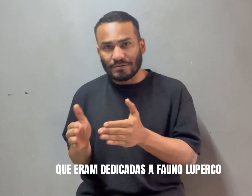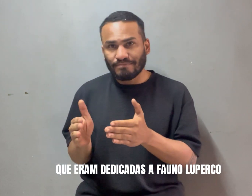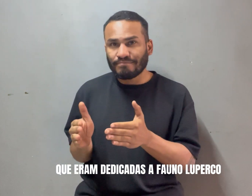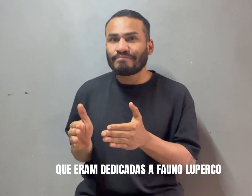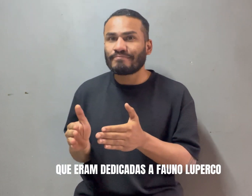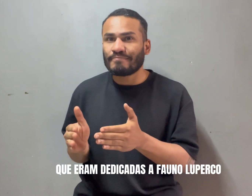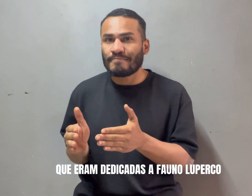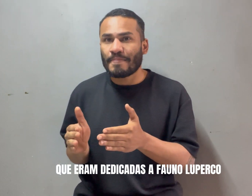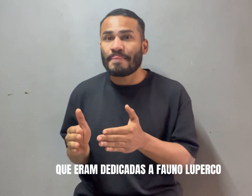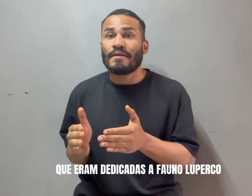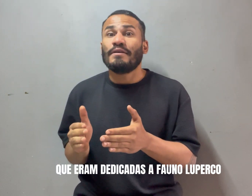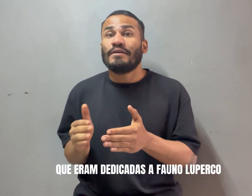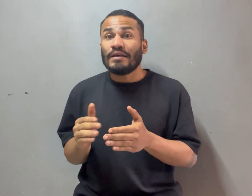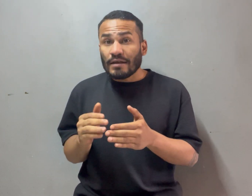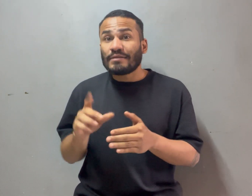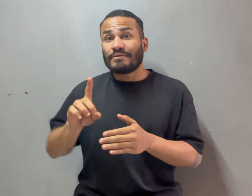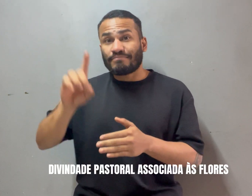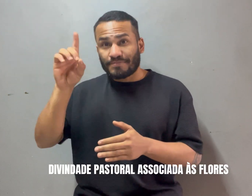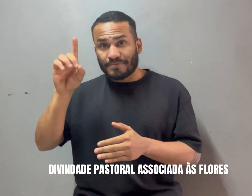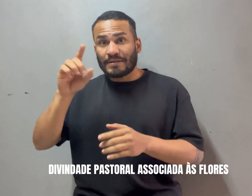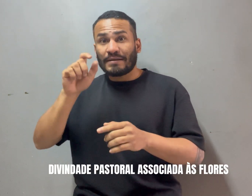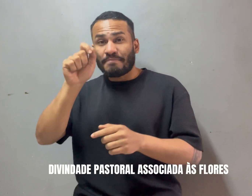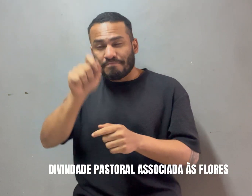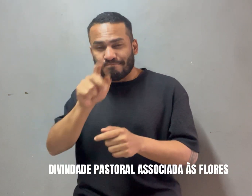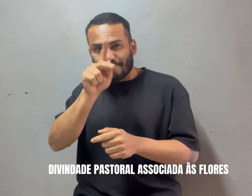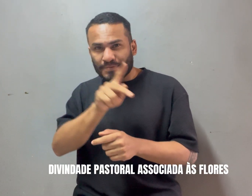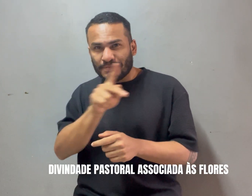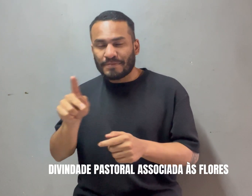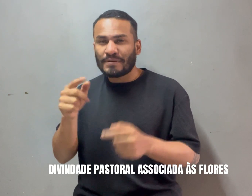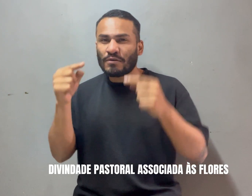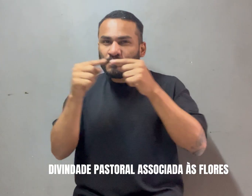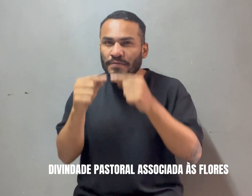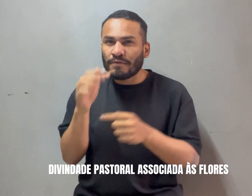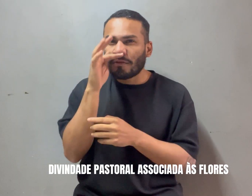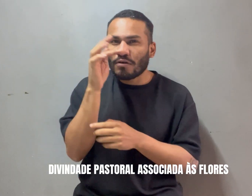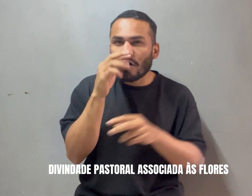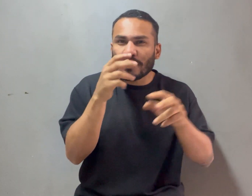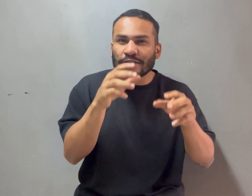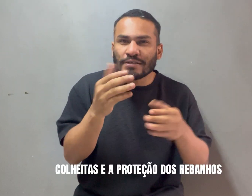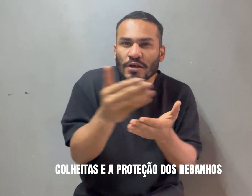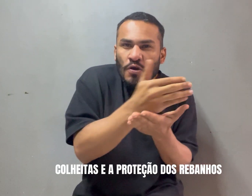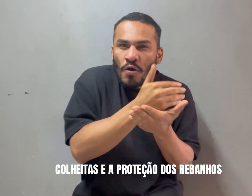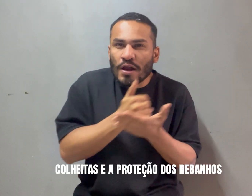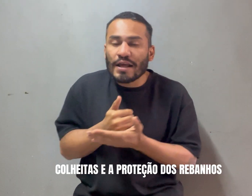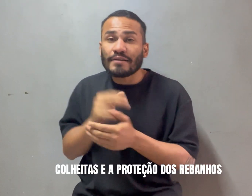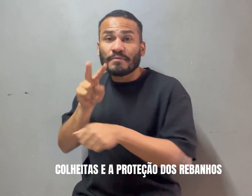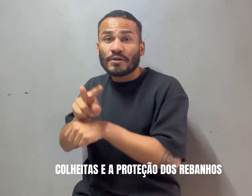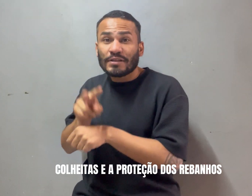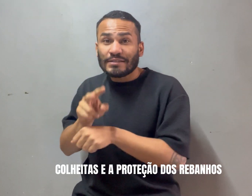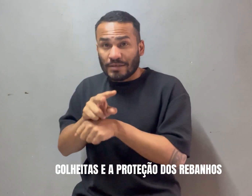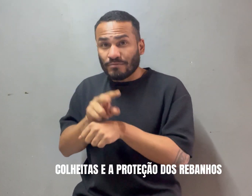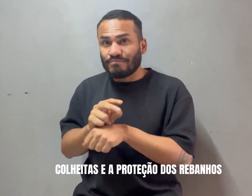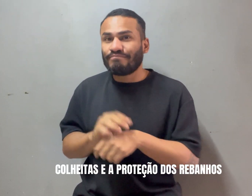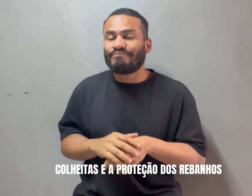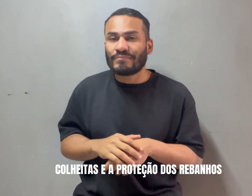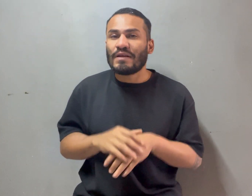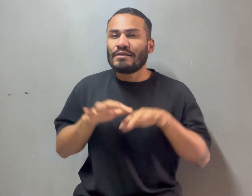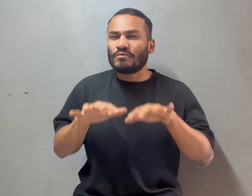a Fauno Luperco, divindade pastoral associada às flores, colheitas e à proteção dos rebanhos.